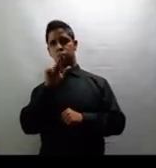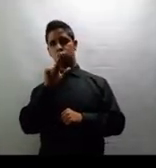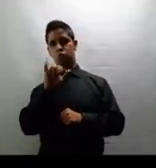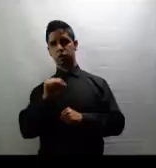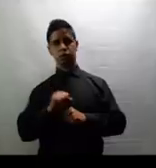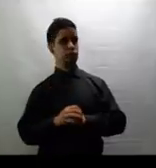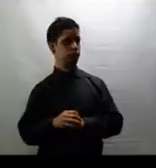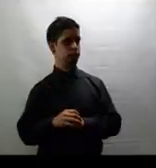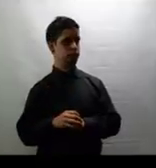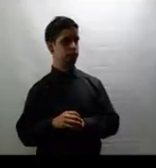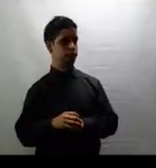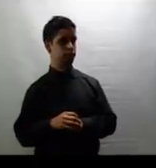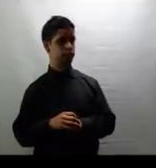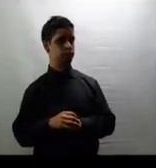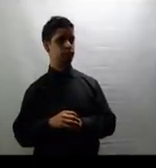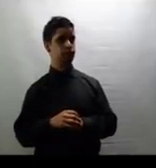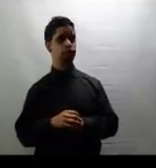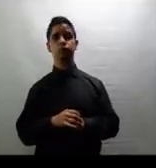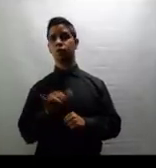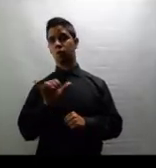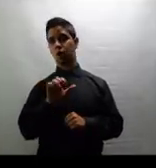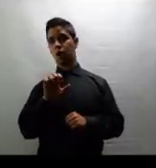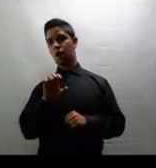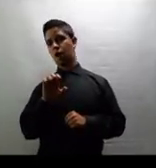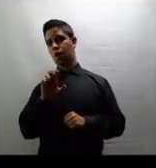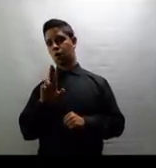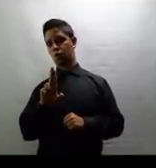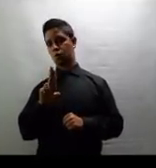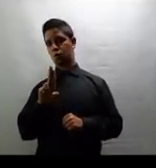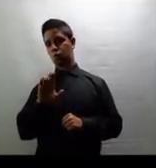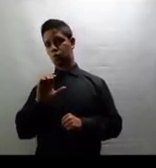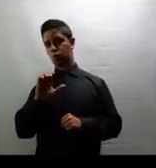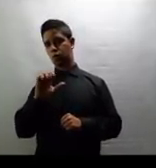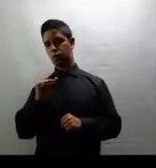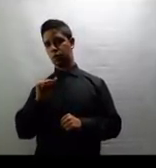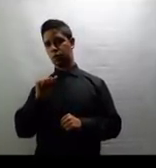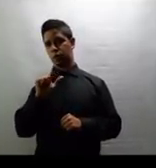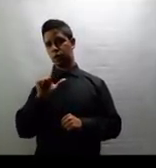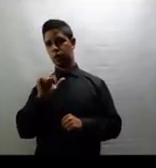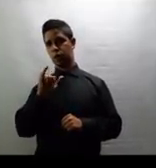y otros al ipd o también reglas evita la cafeína